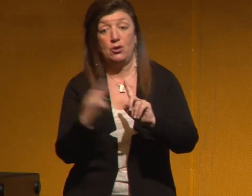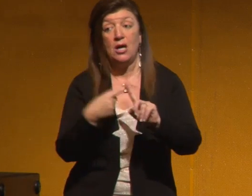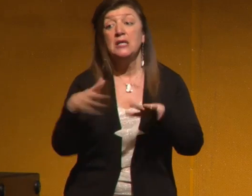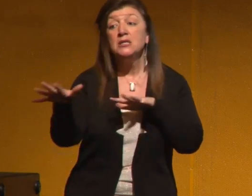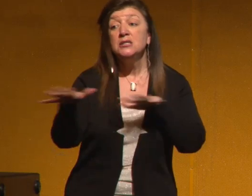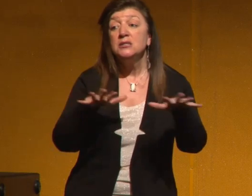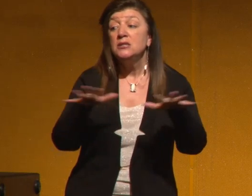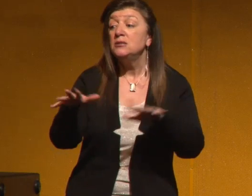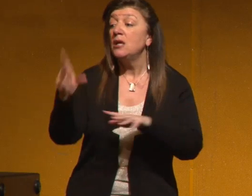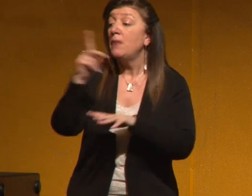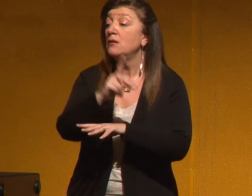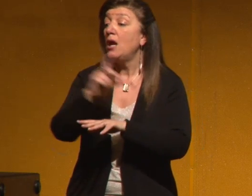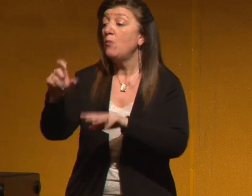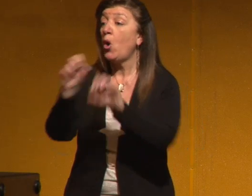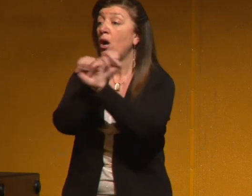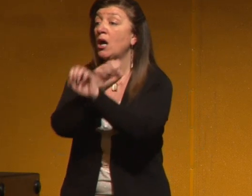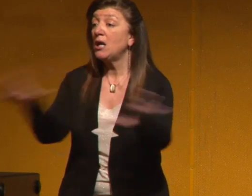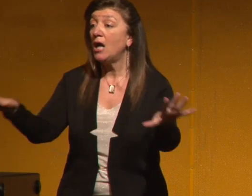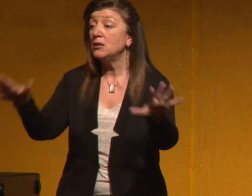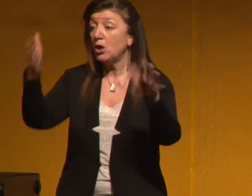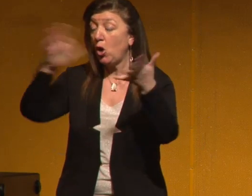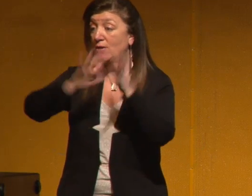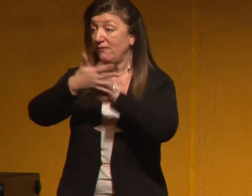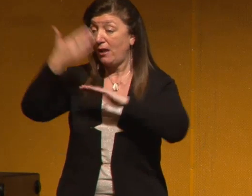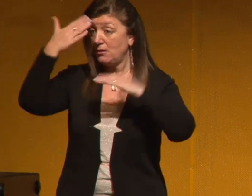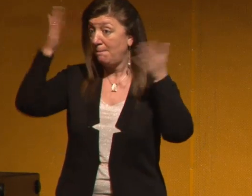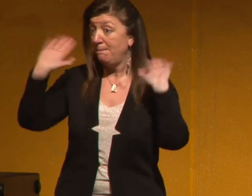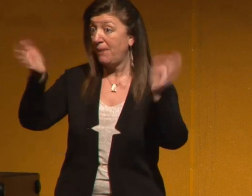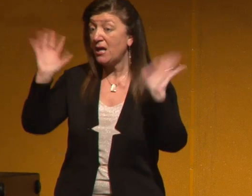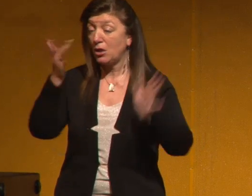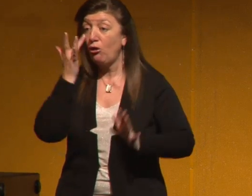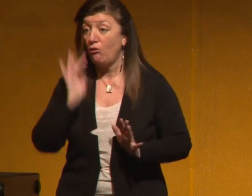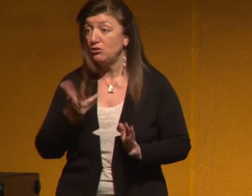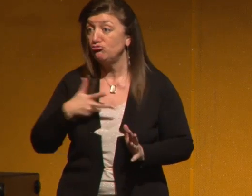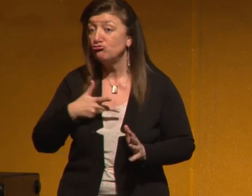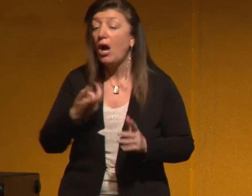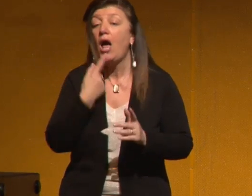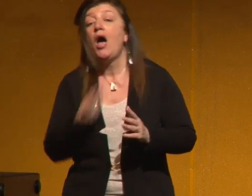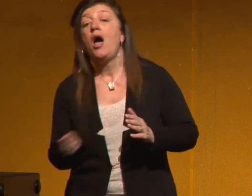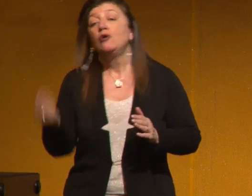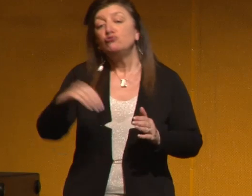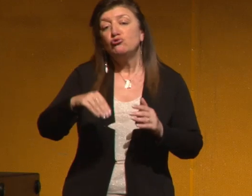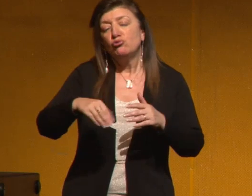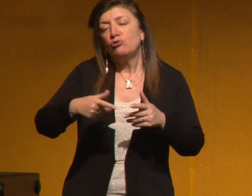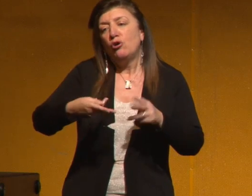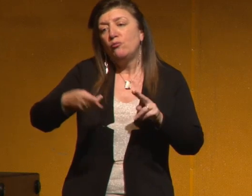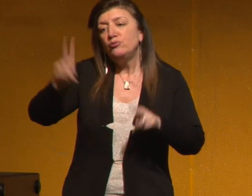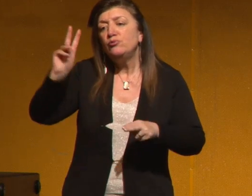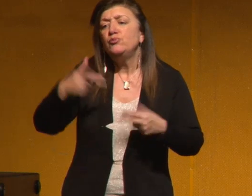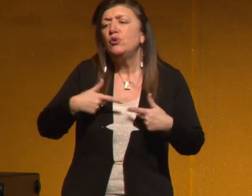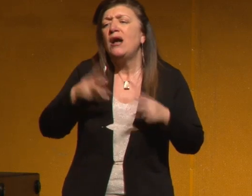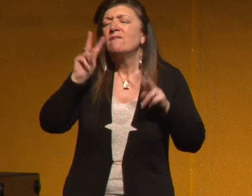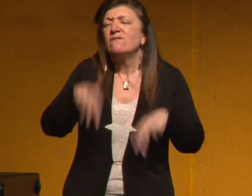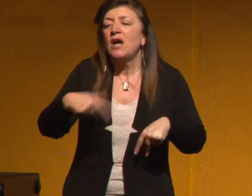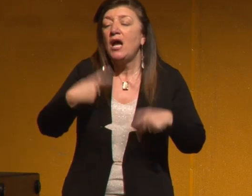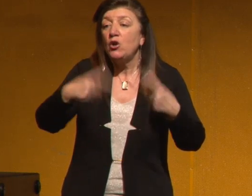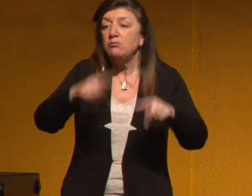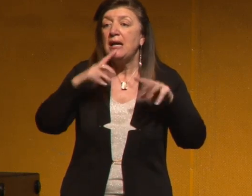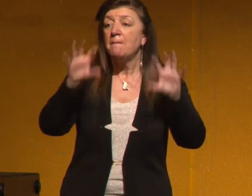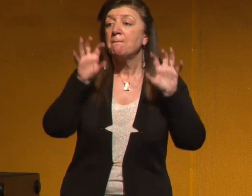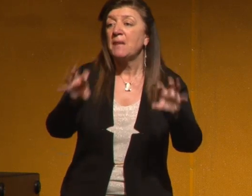democratico ad essere in pericolo e allora ancora oggi aggiungo avviandomi a concludere l'antidoto a questa minaccia